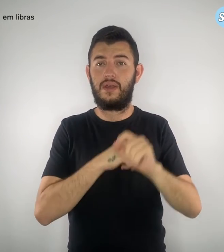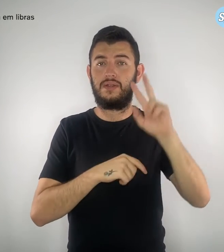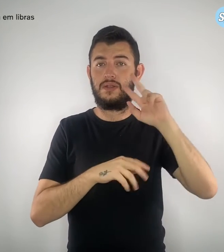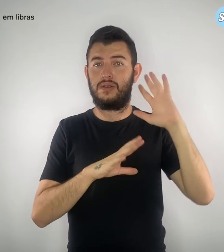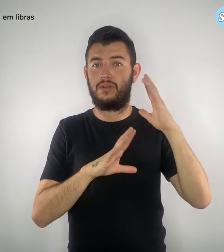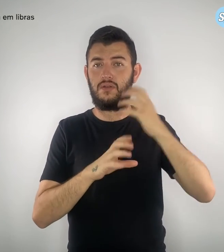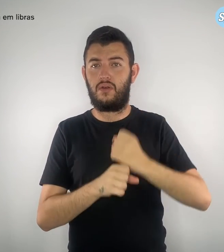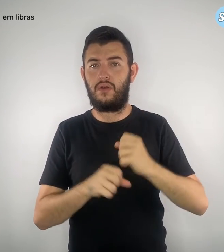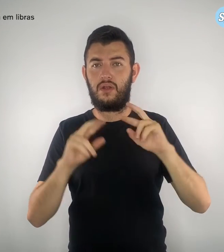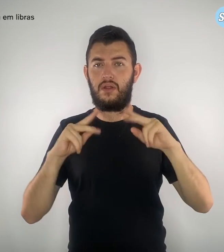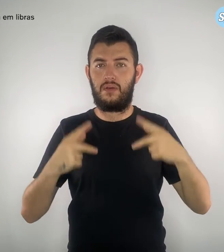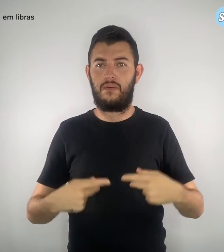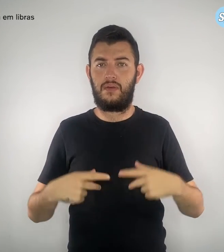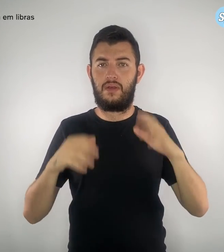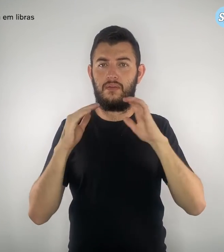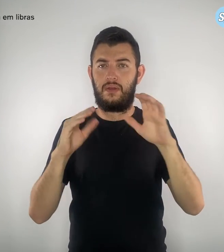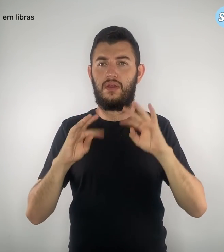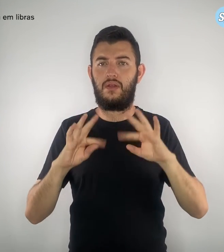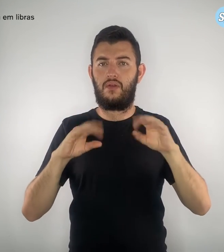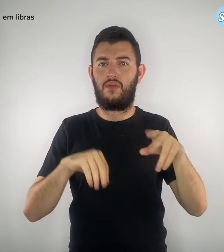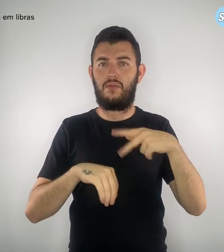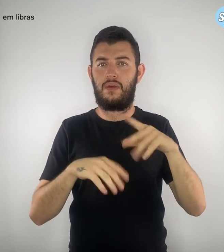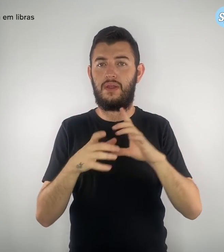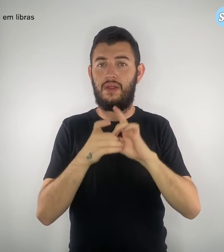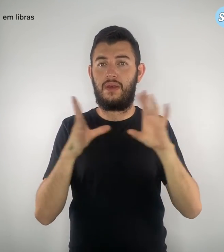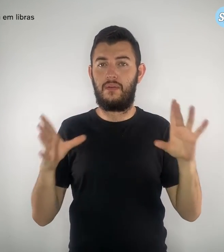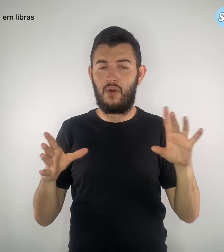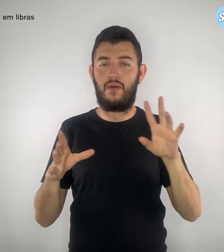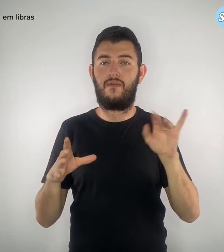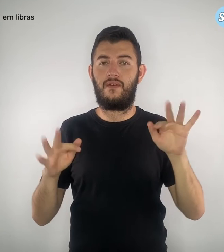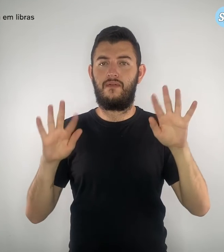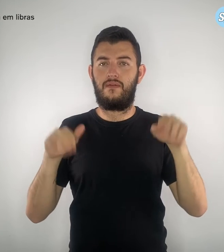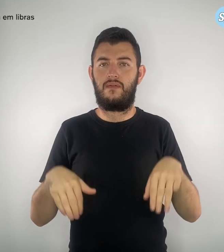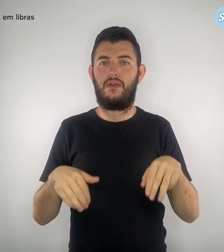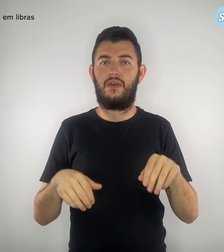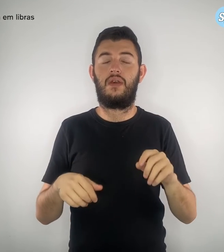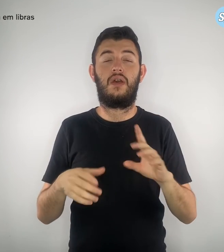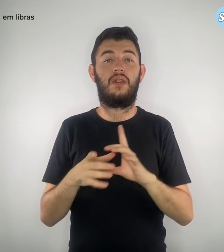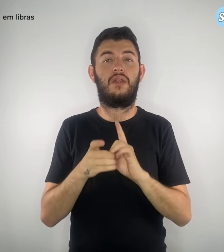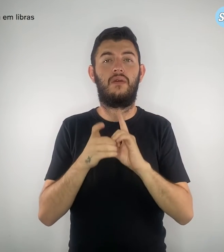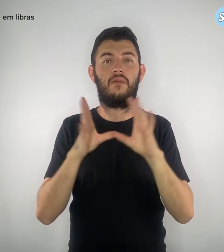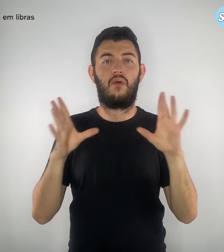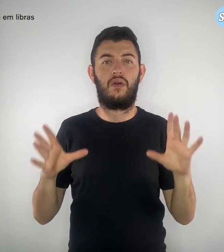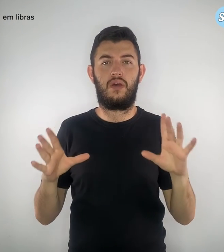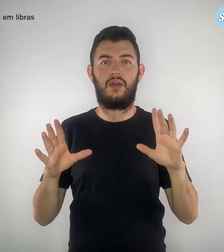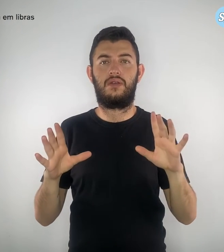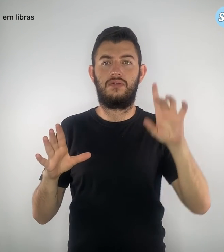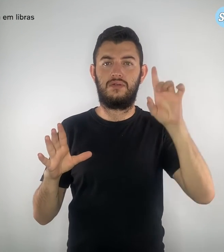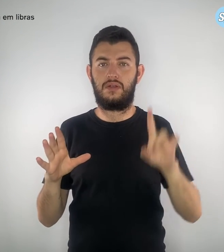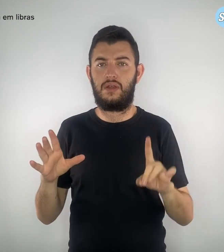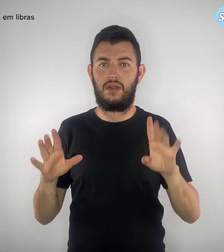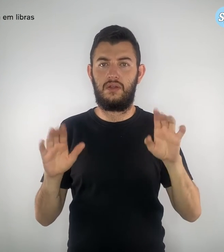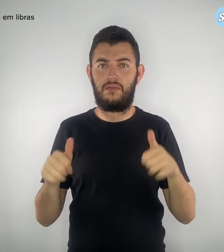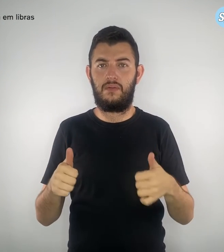países democráticos: o Estado democrático de direito e de bem-estar social, como prevê